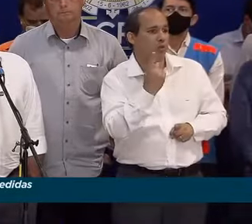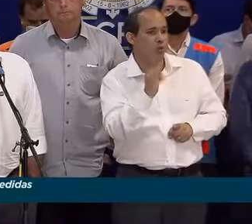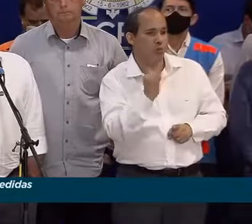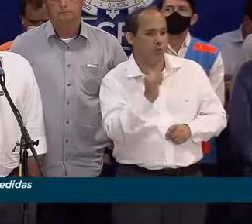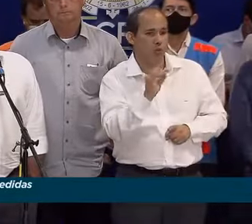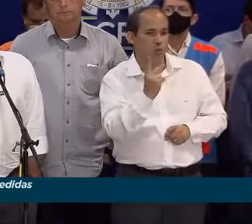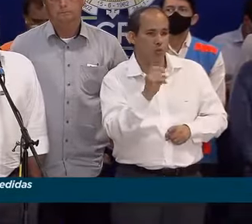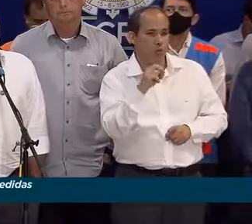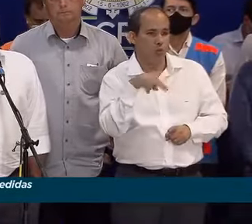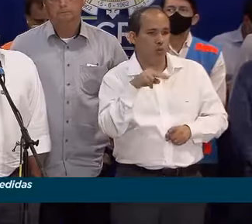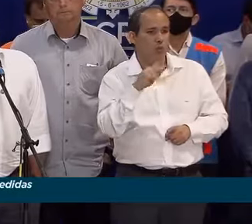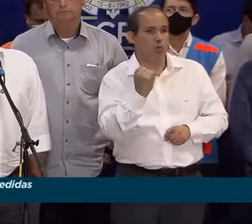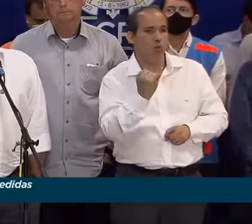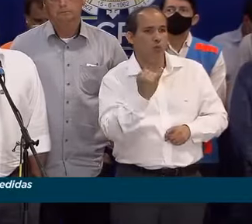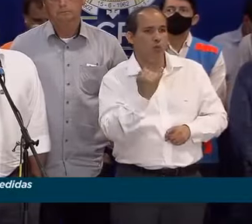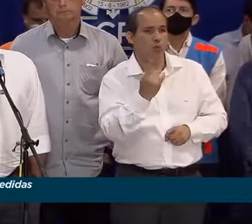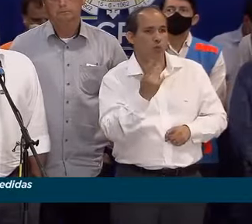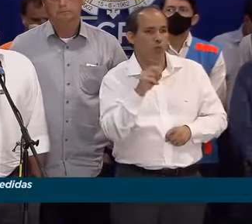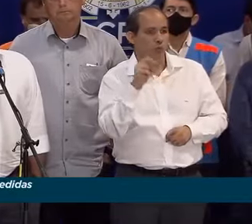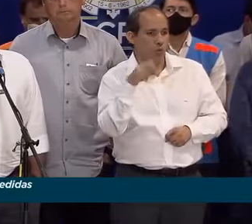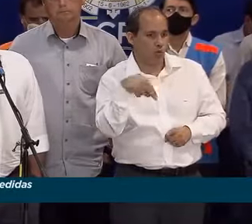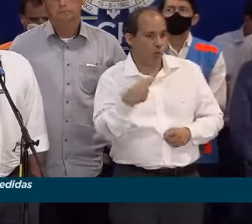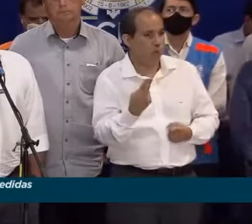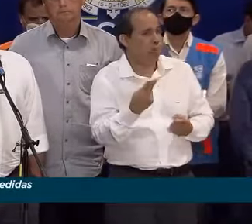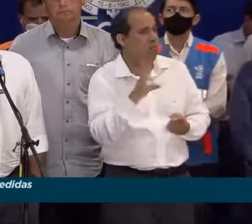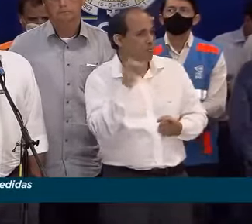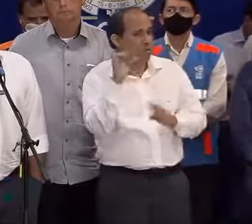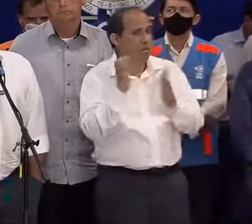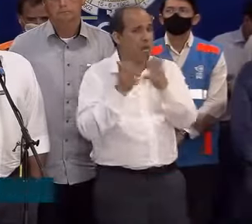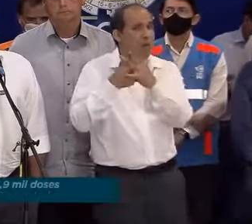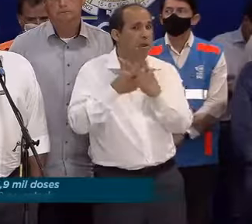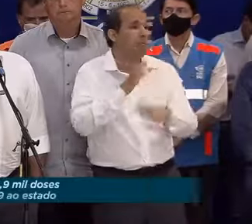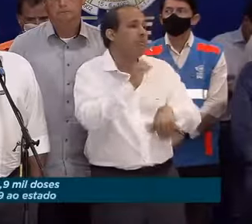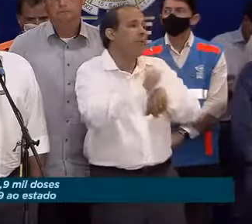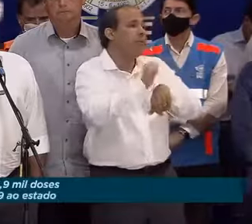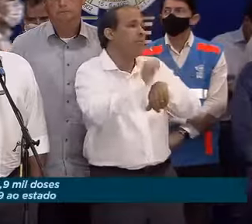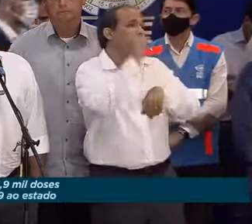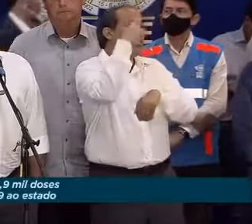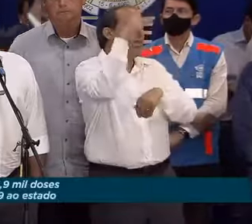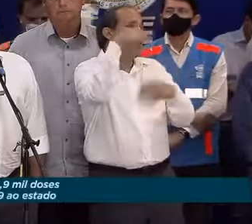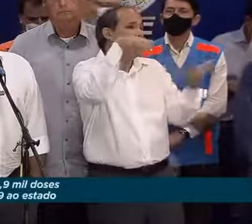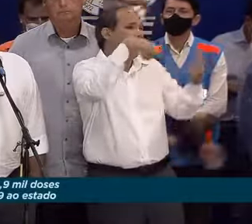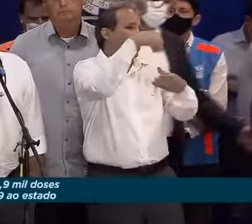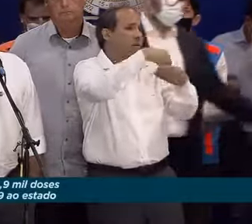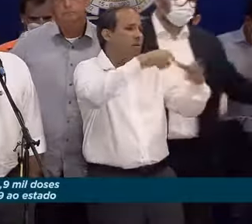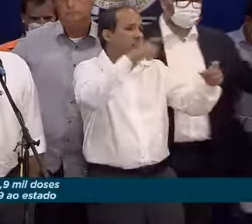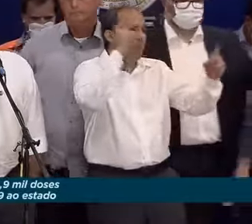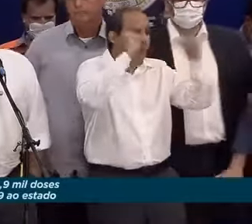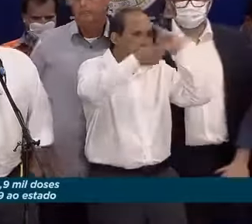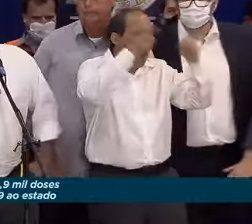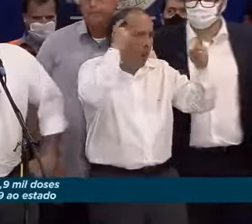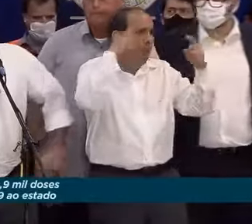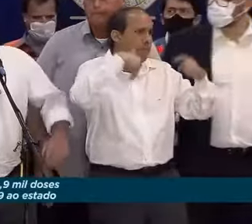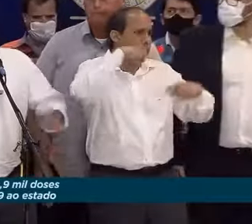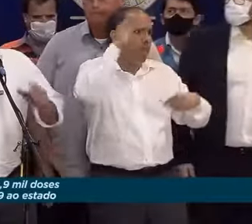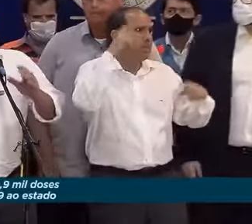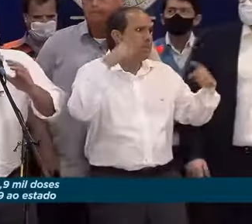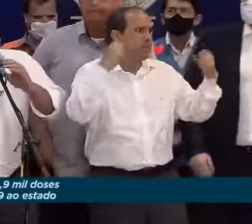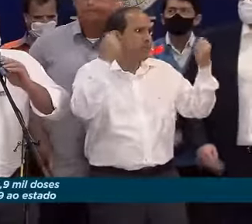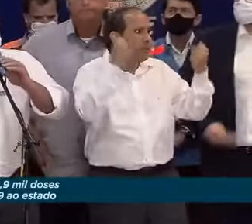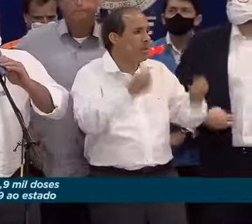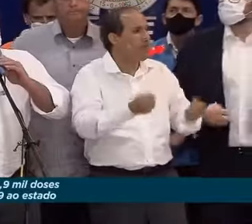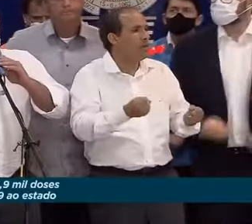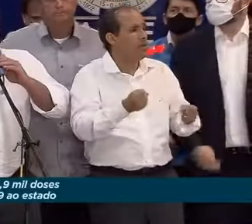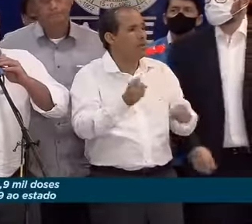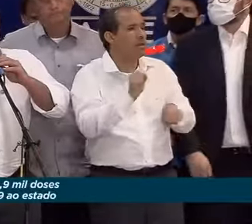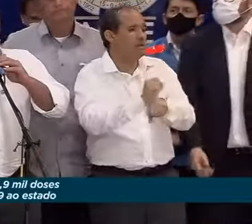nós. Agora, depende de um trabalho de alto nível que está sendo discutido. Quero colocar também aqui uma